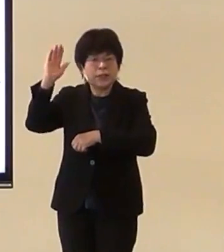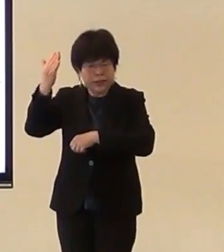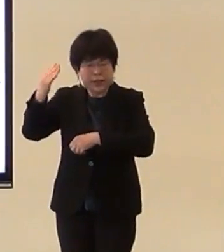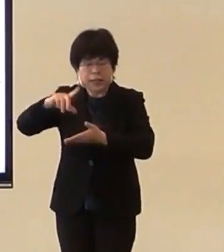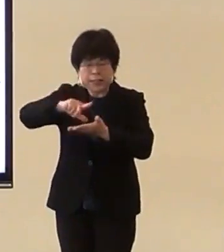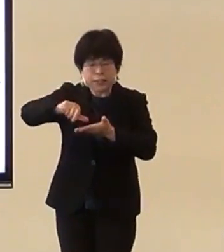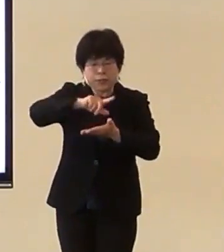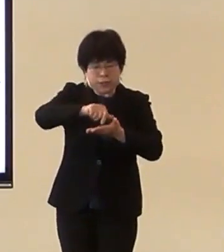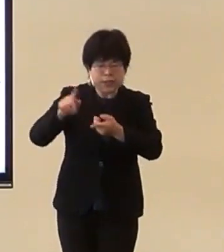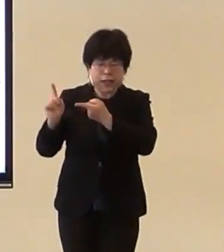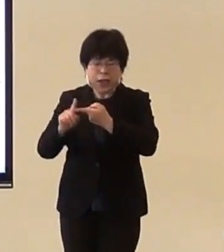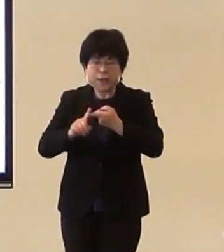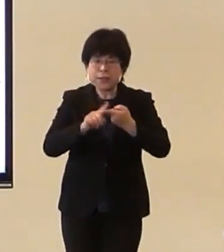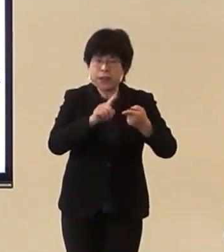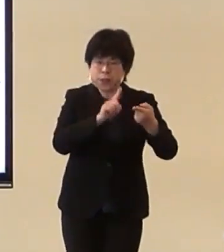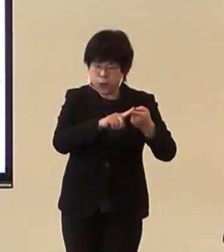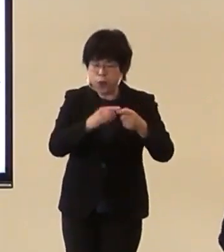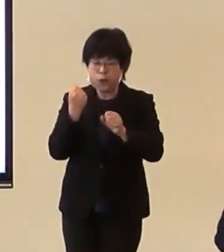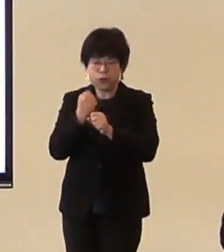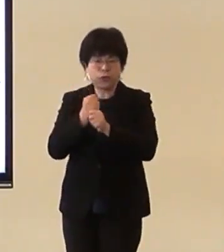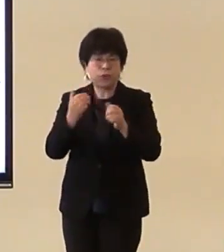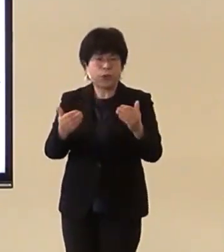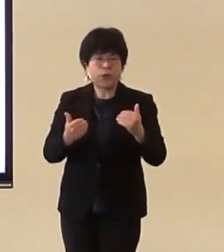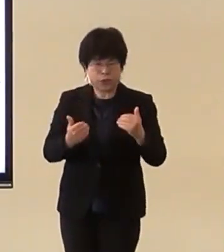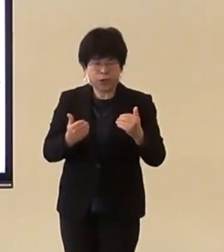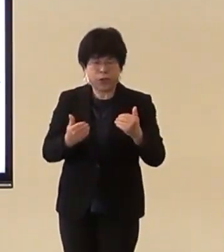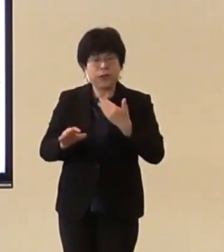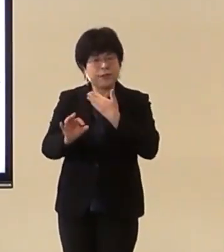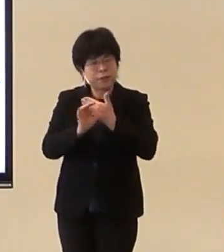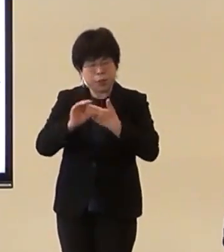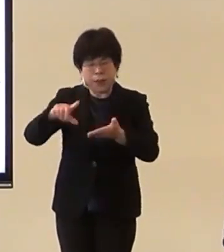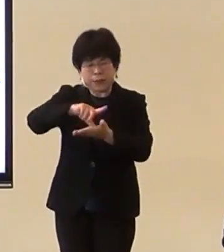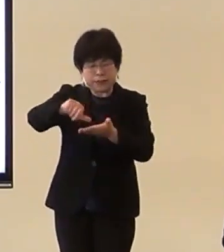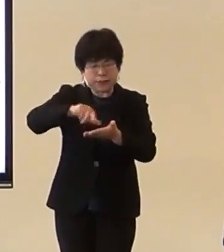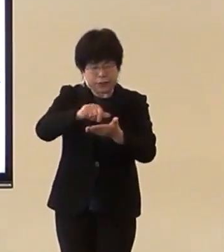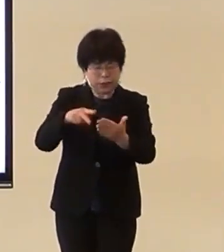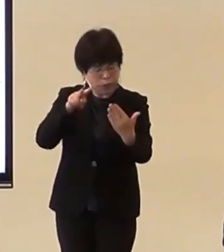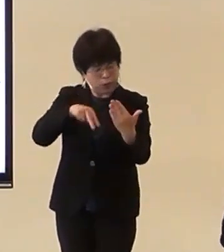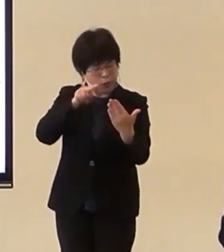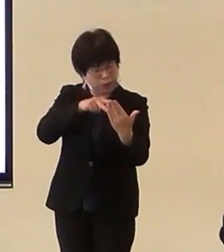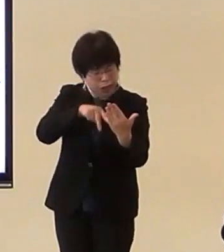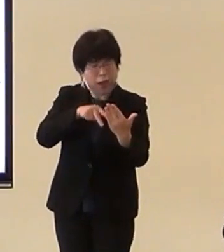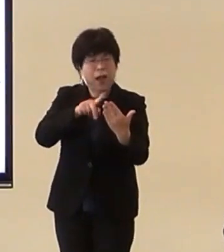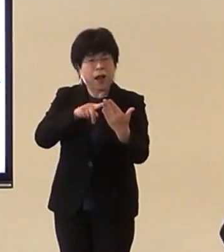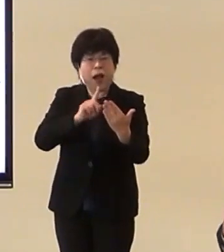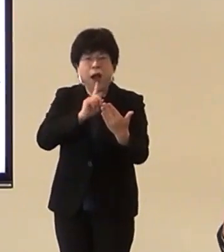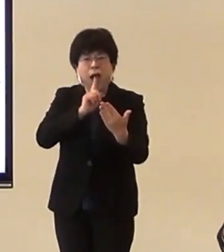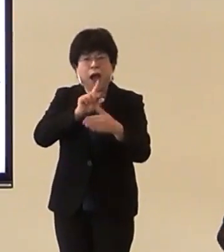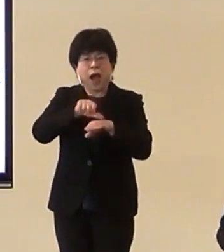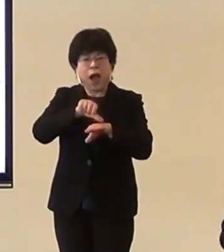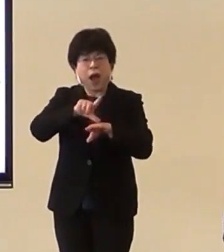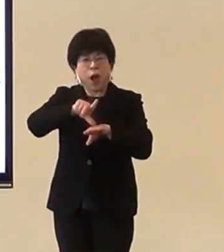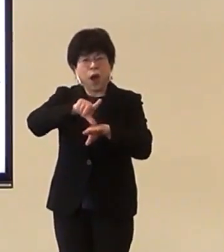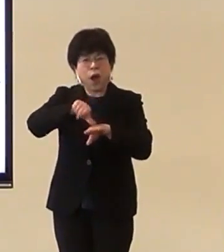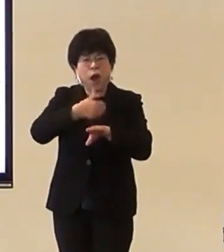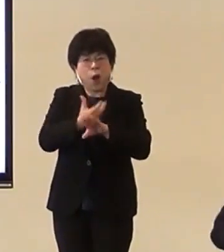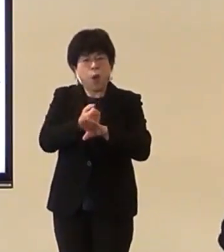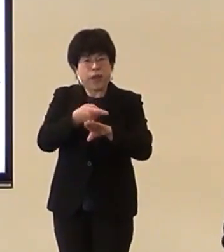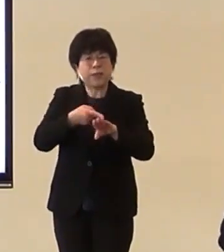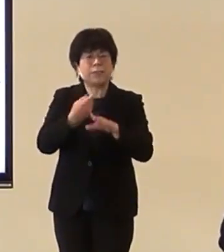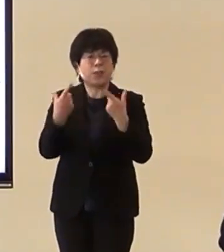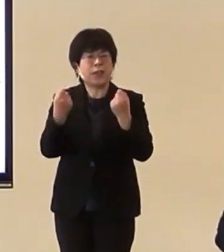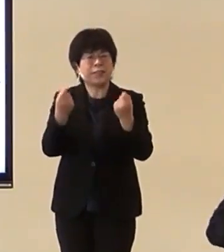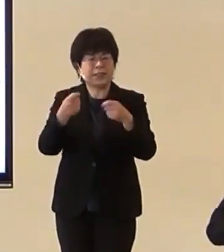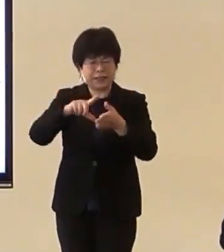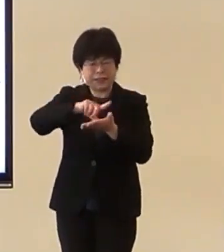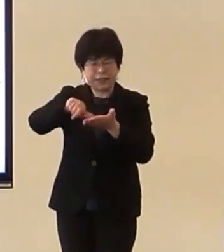その地区の方言の中でおばあちゃんおじいちゃんが分かりやすくするってのは当たり前ですよね。なんか国はその方言まで考えてません